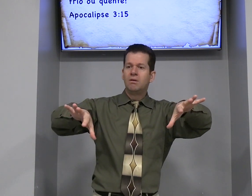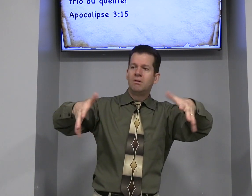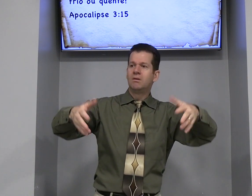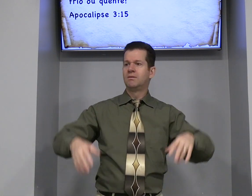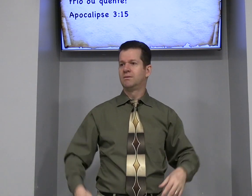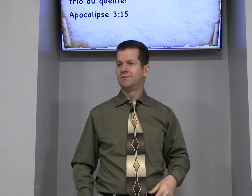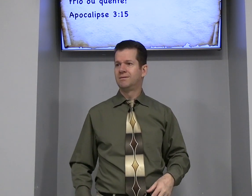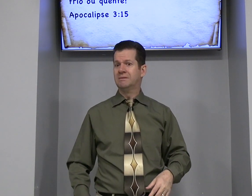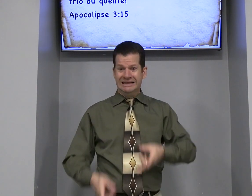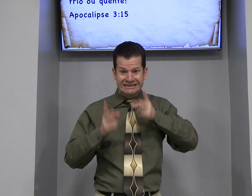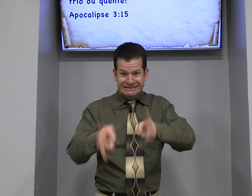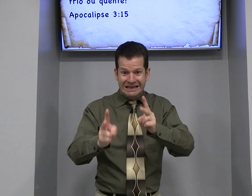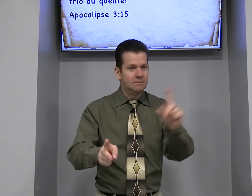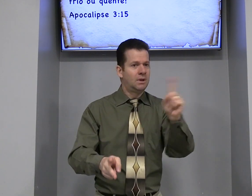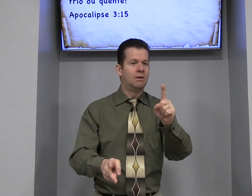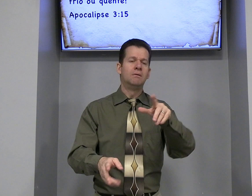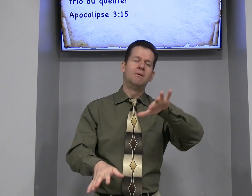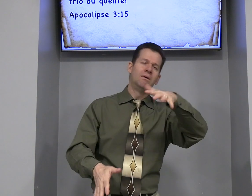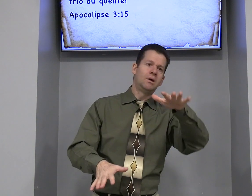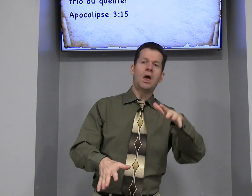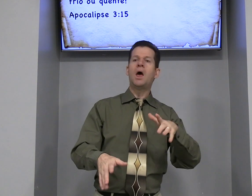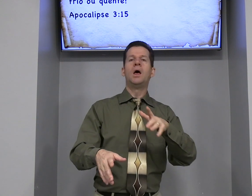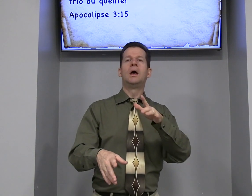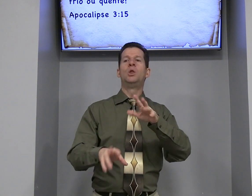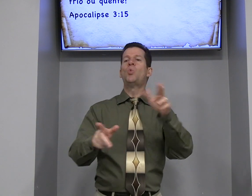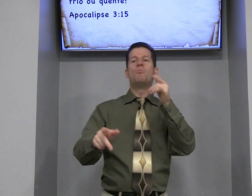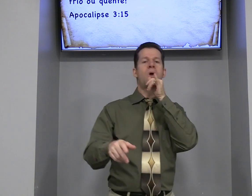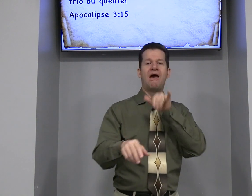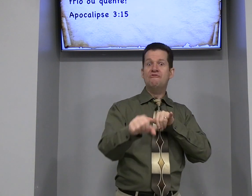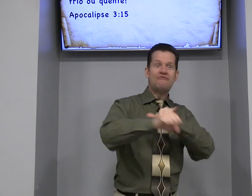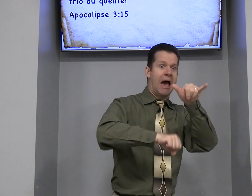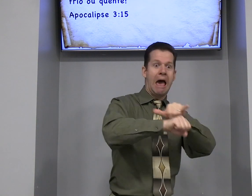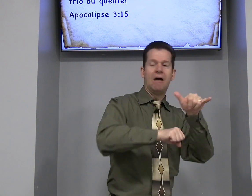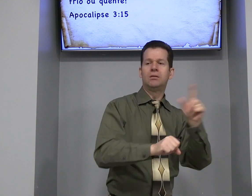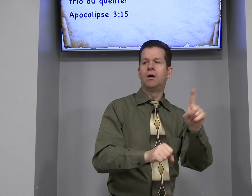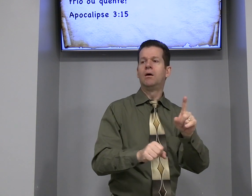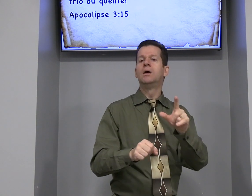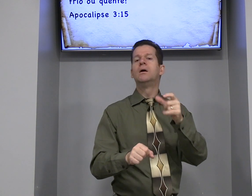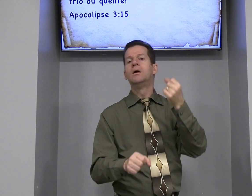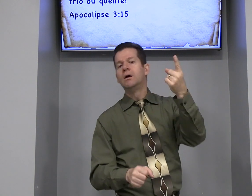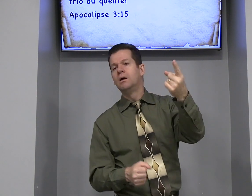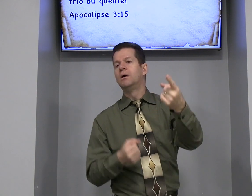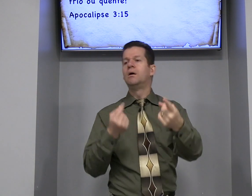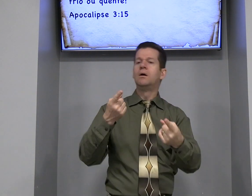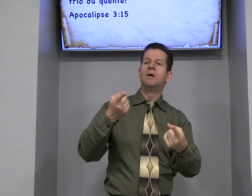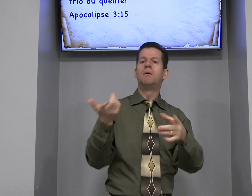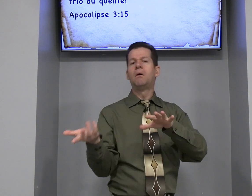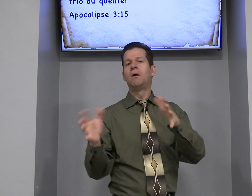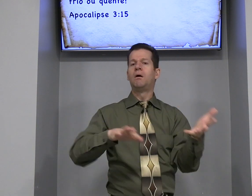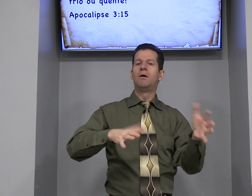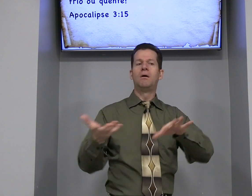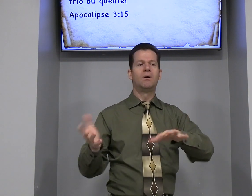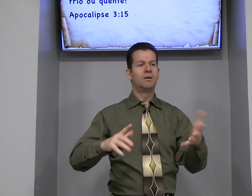Ah, mais ou menos. Eles não iam para a igreja sempre. Não faltavam sempre. Ah,